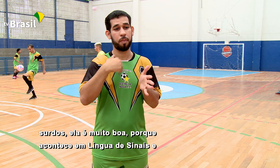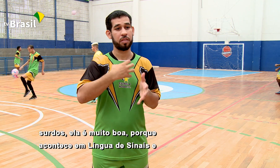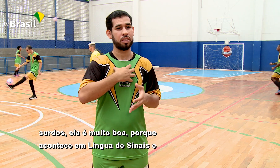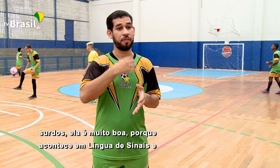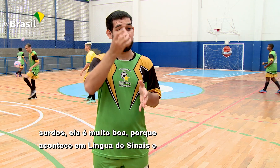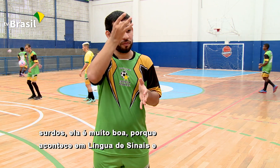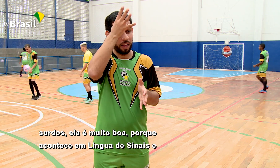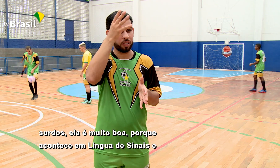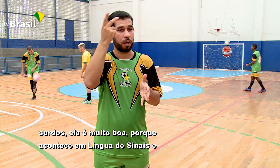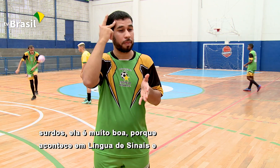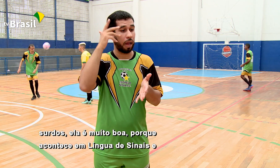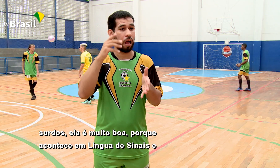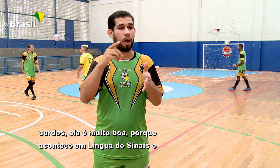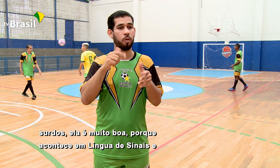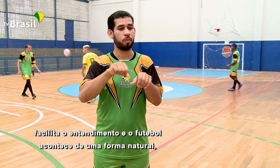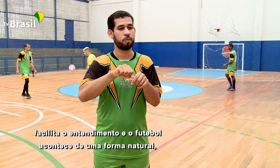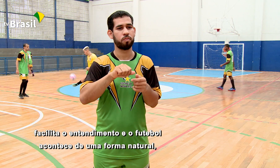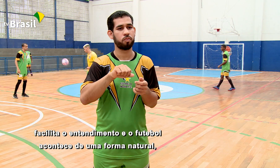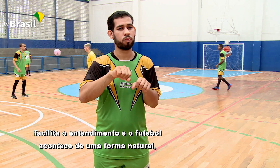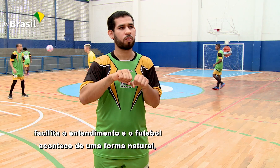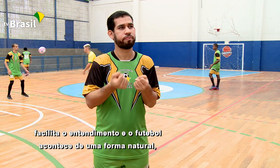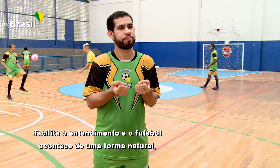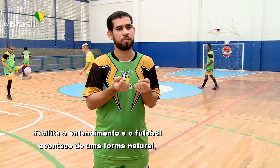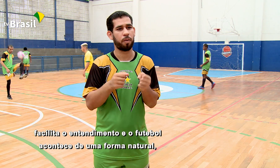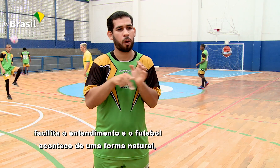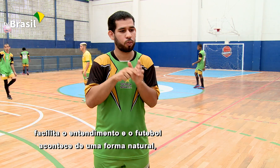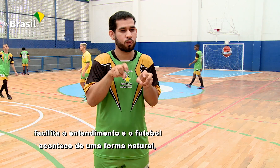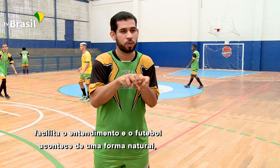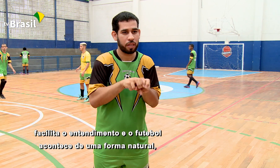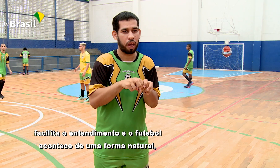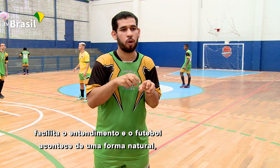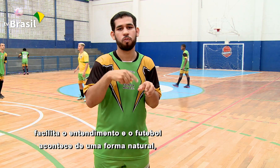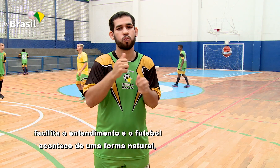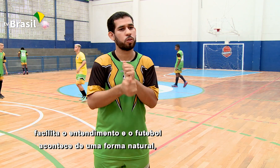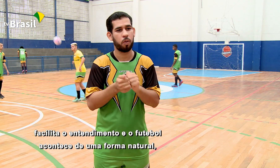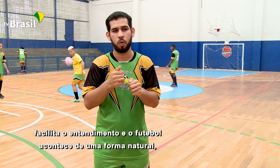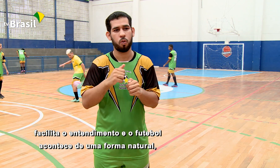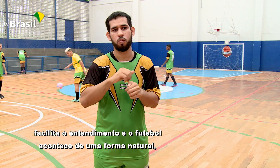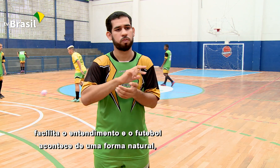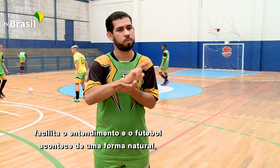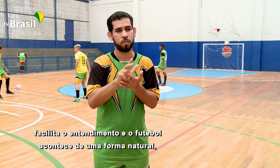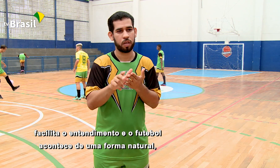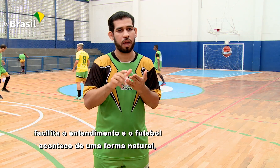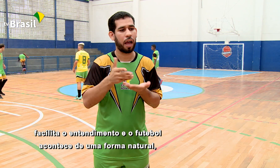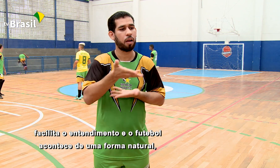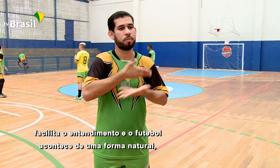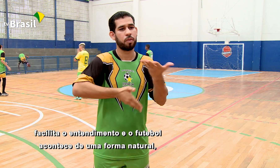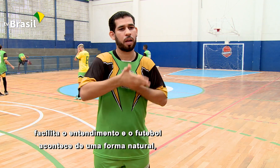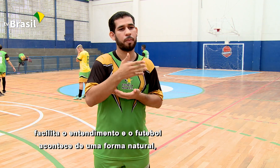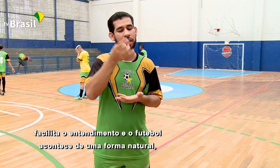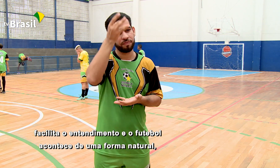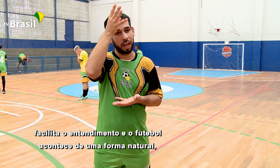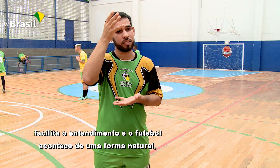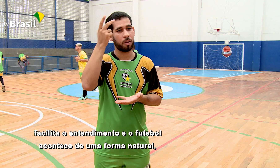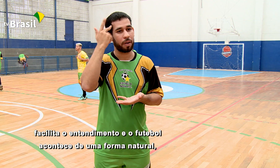porque acontece em língua de sinais e facilita o entendimento, e o futebol acontece de uma